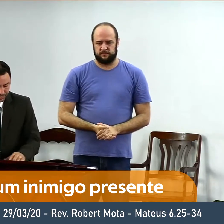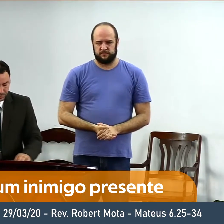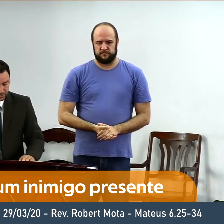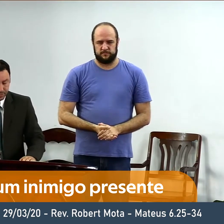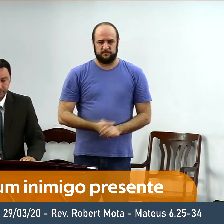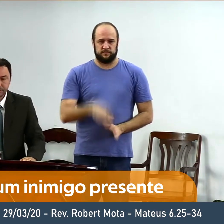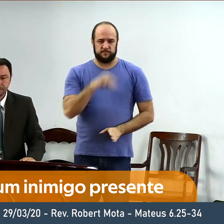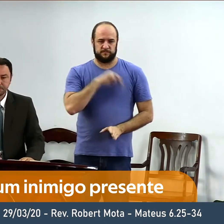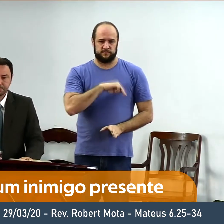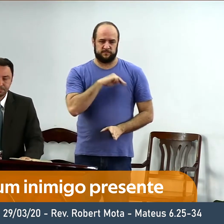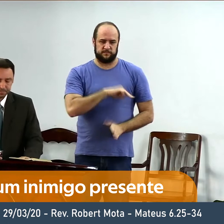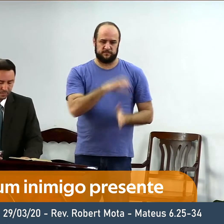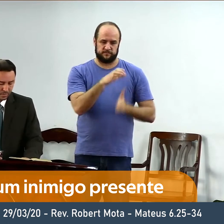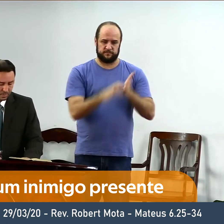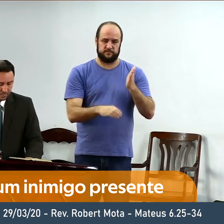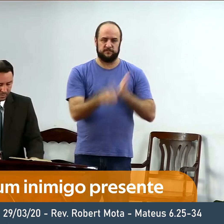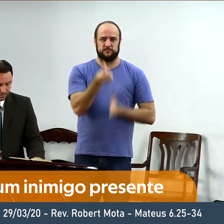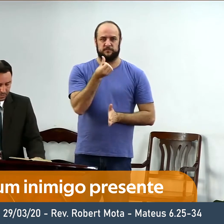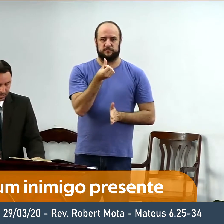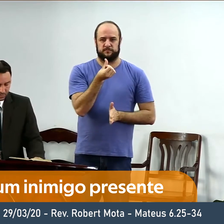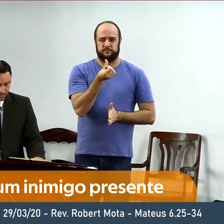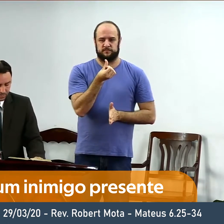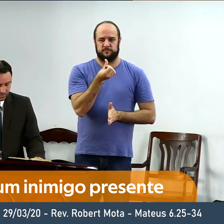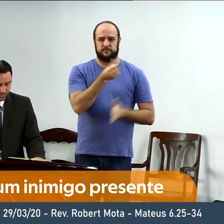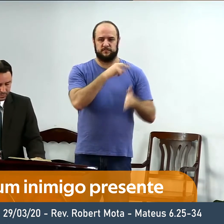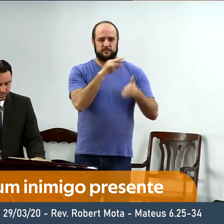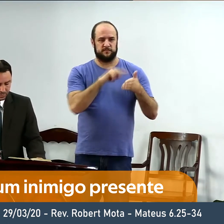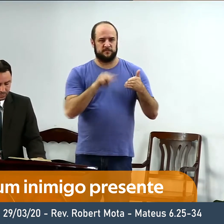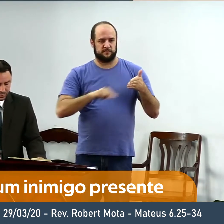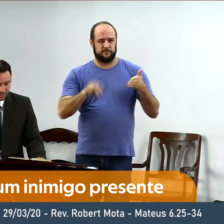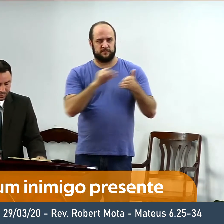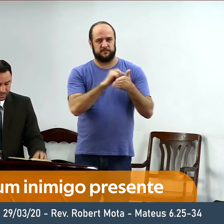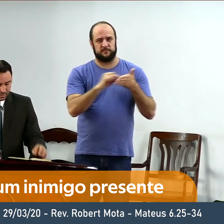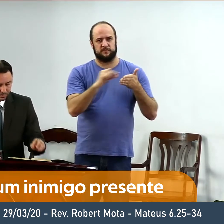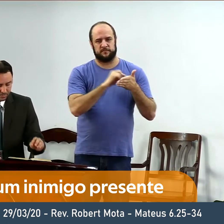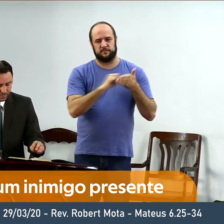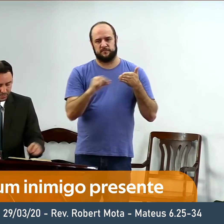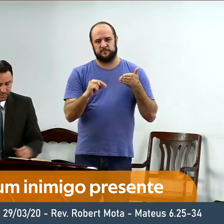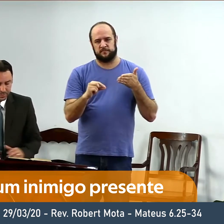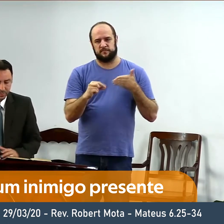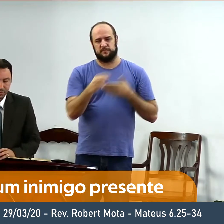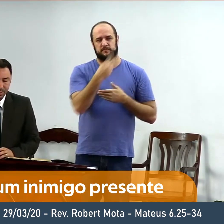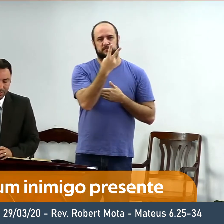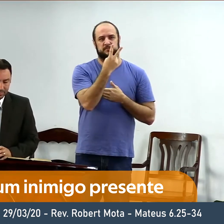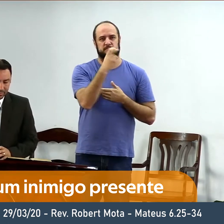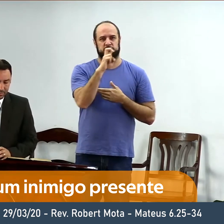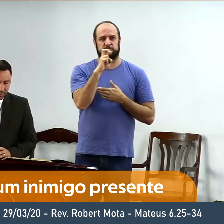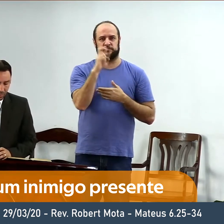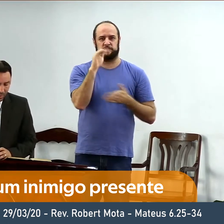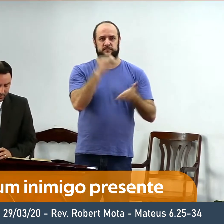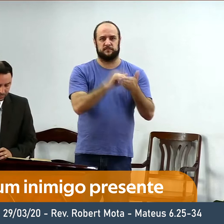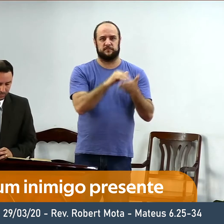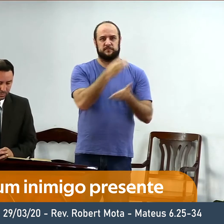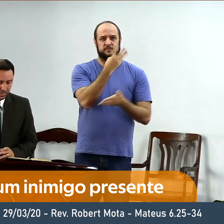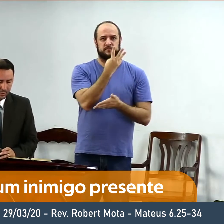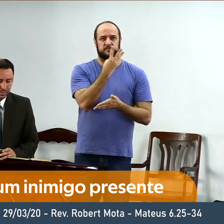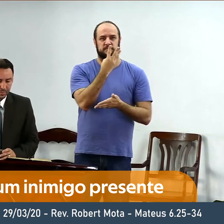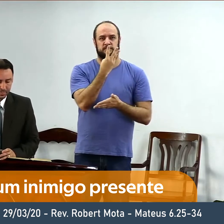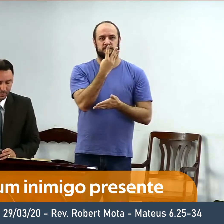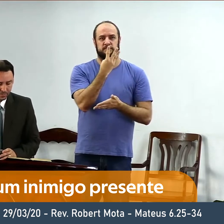Mateus, capítulo 6. Faremos a leitura dos versículos de 25 a